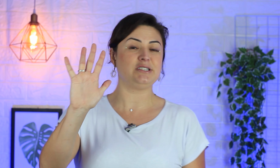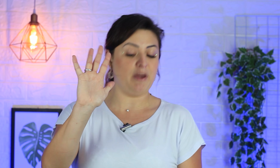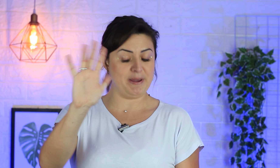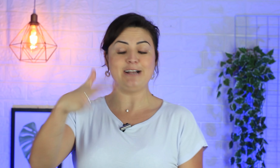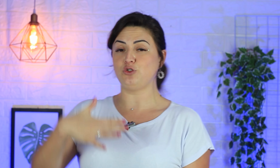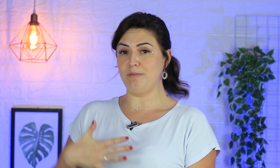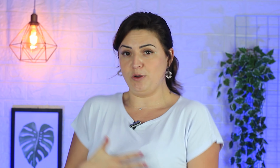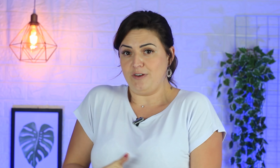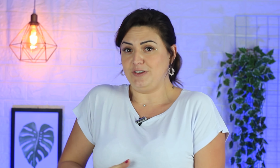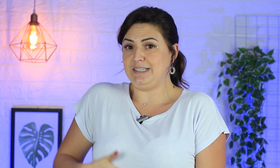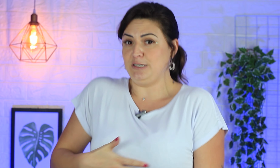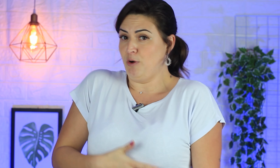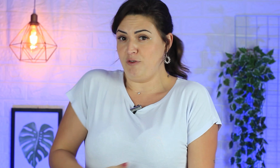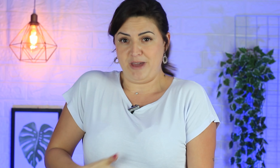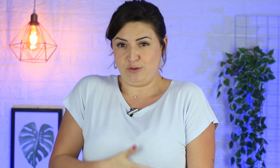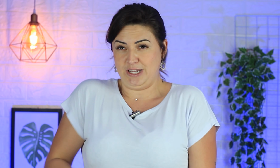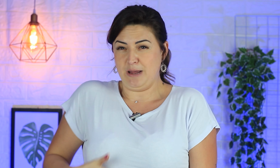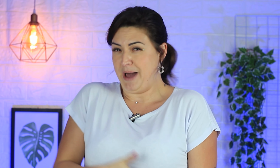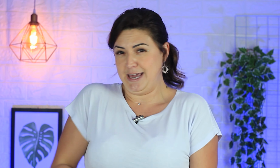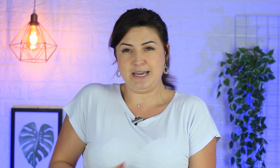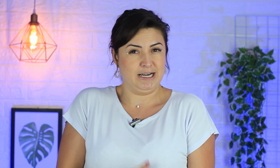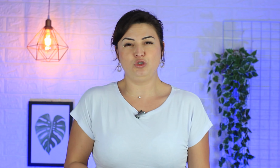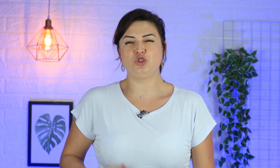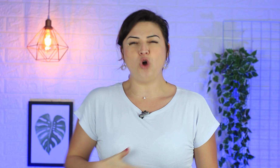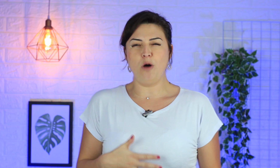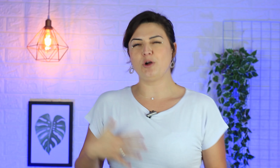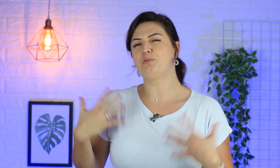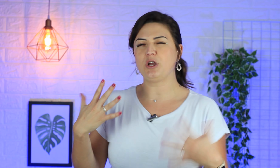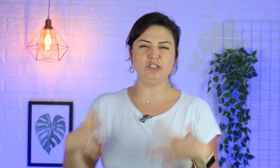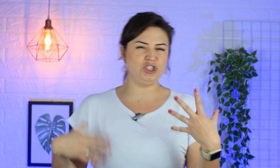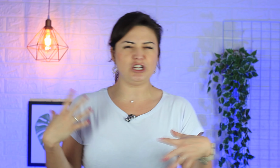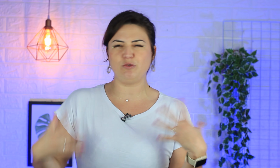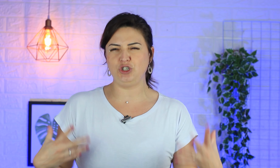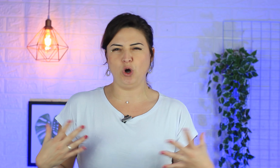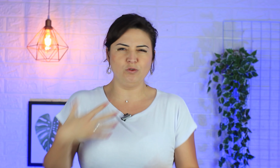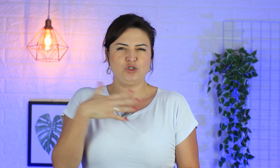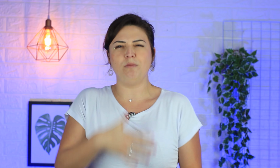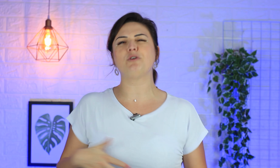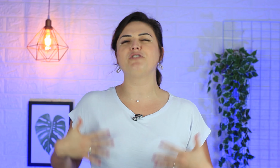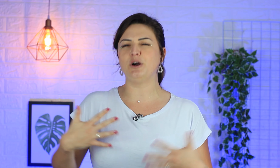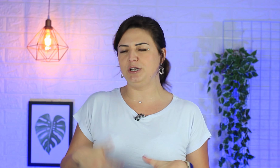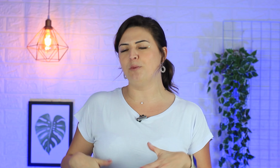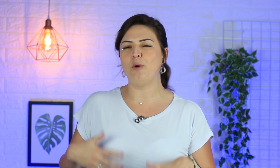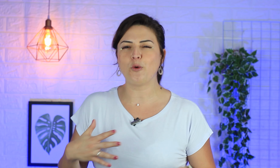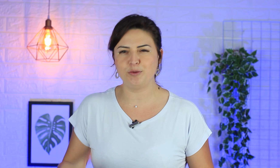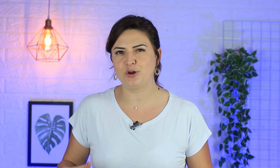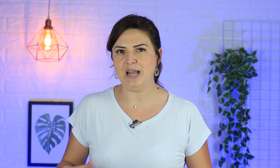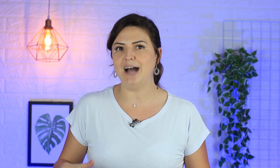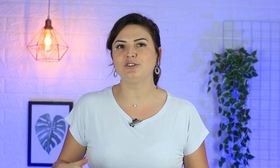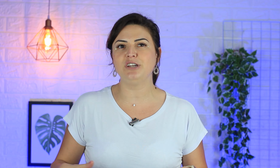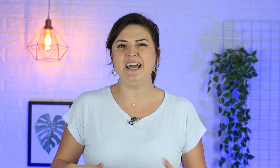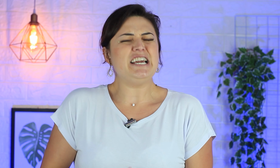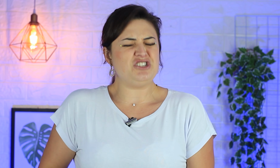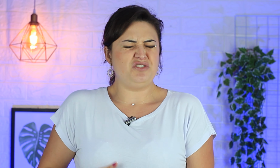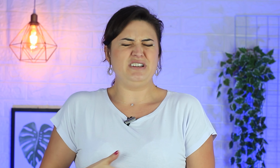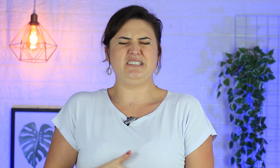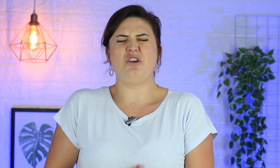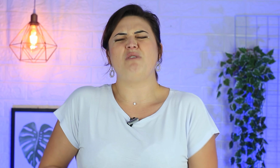você vai pegar a sua mão e vai fazer esse movimento aqui na barriga, no estômago. Porque quando a gente tá com enjoo, o estômago fica ali um pouco embrulhado, né? E aí a gente faz assim,